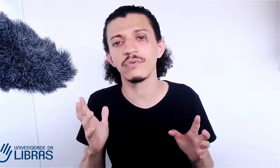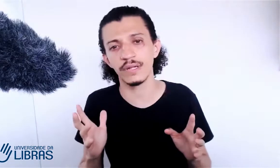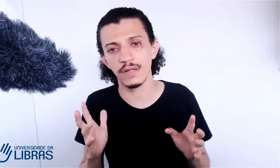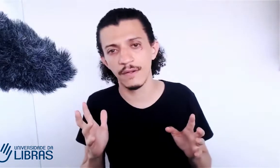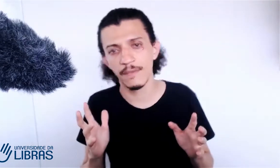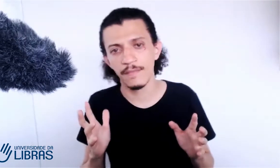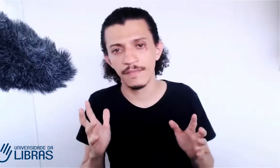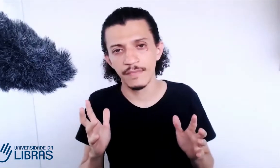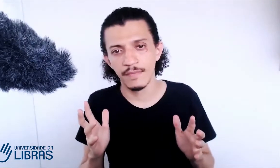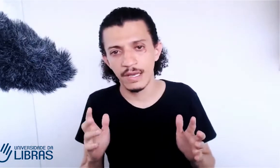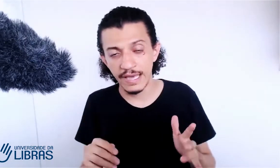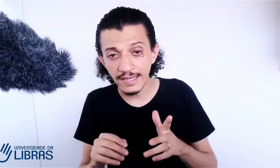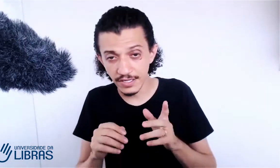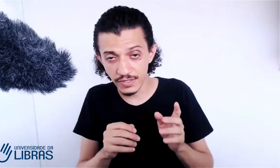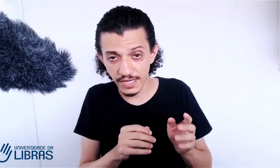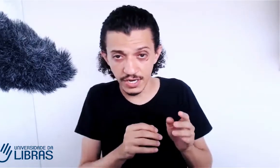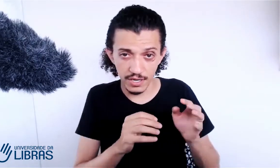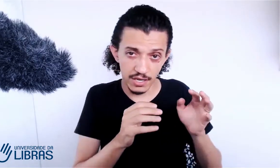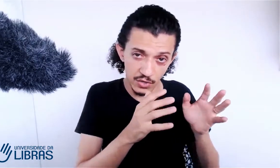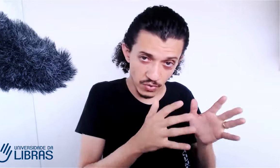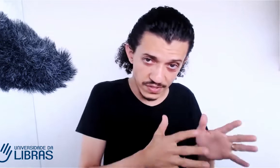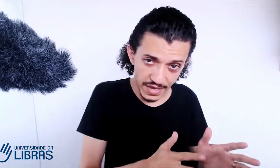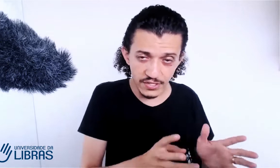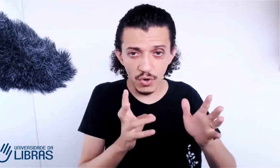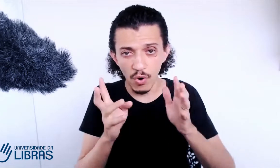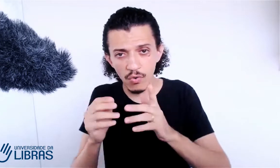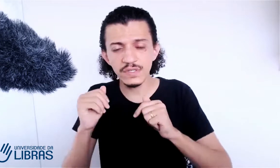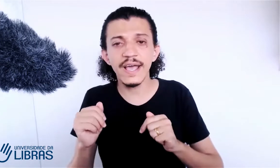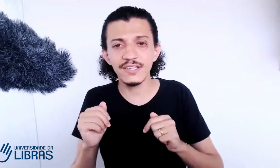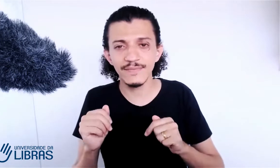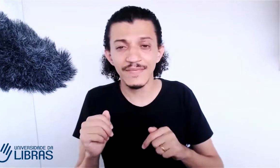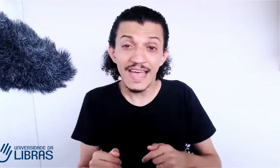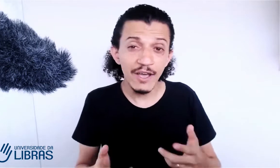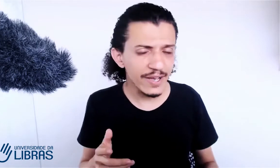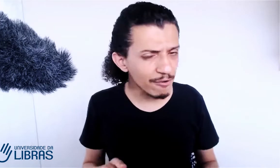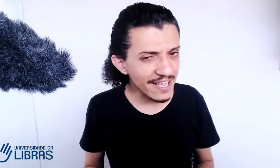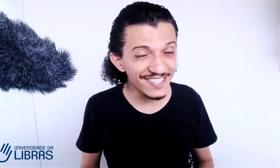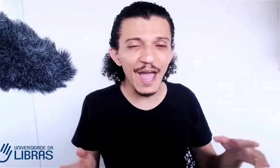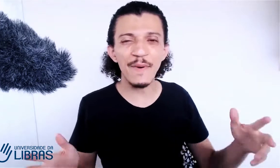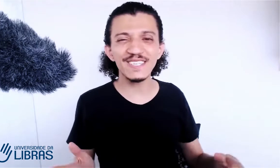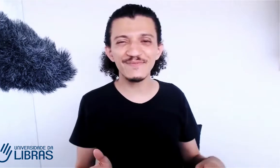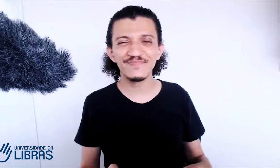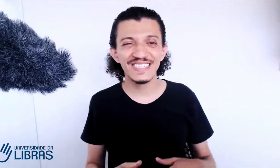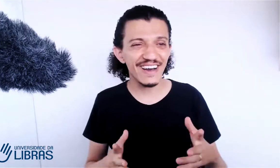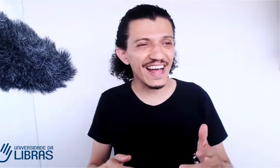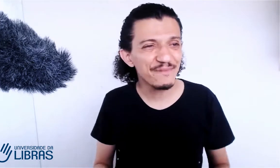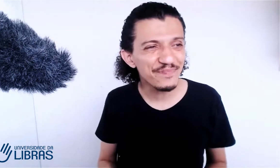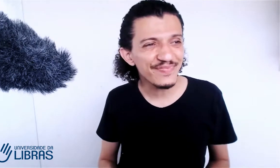estruturas. Quer isso seja inconsciente ou consciente. E o que acontece? De repente, você vai lá, você